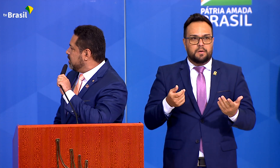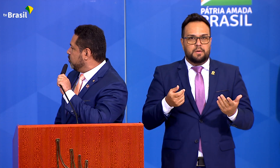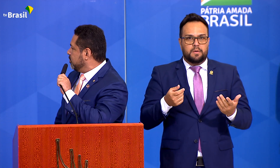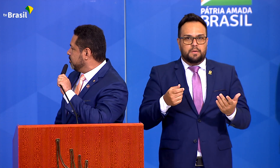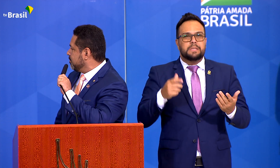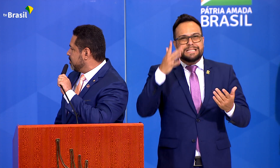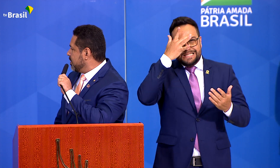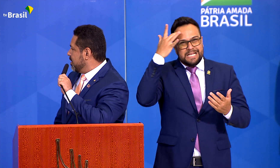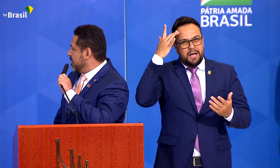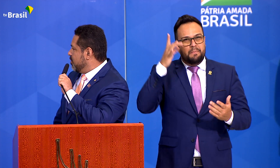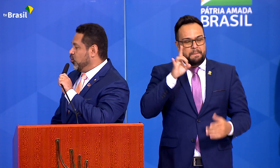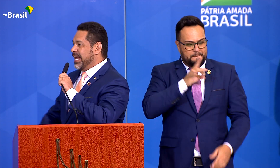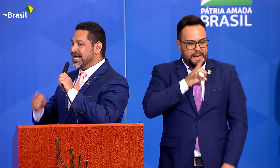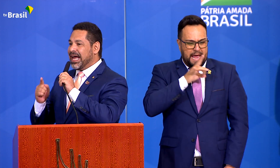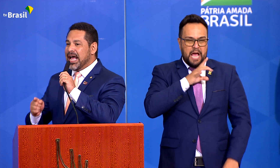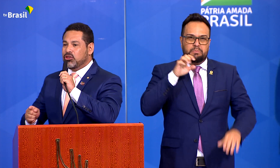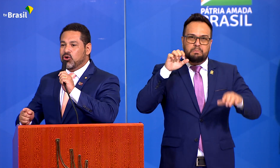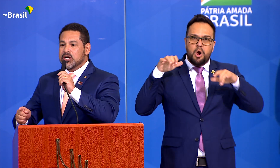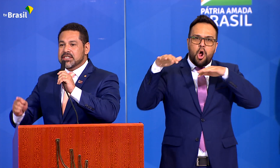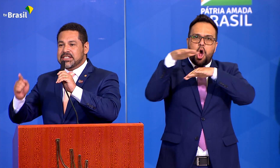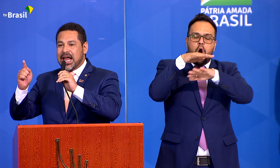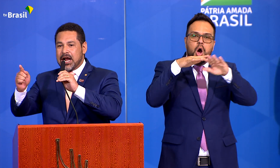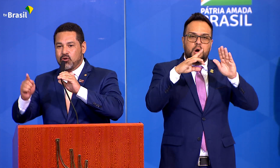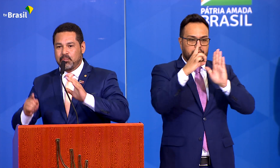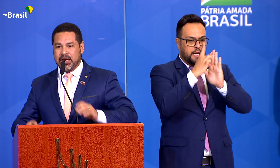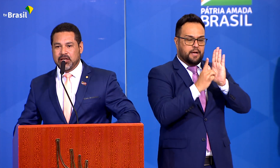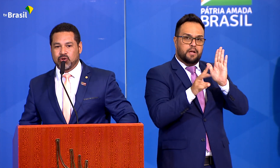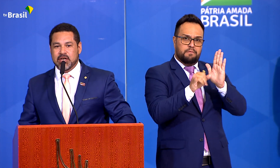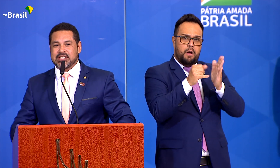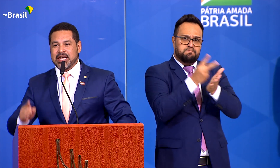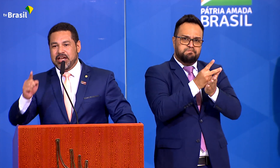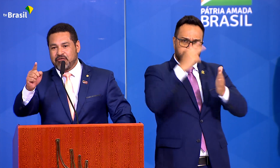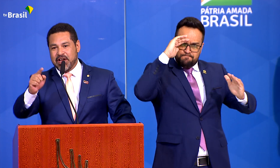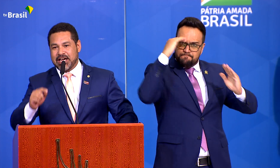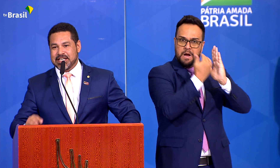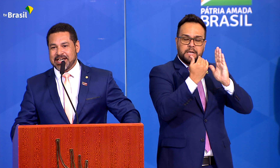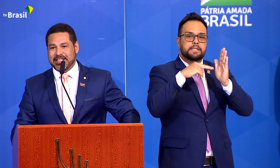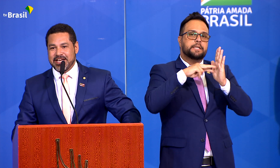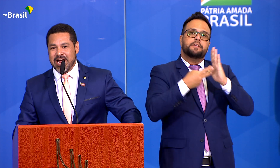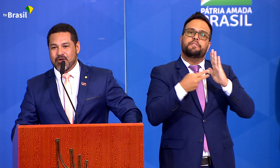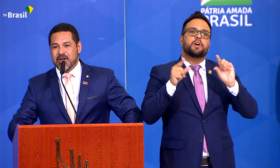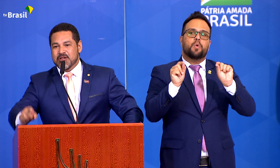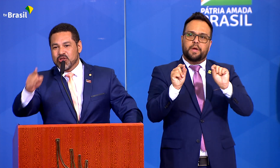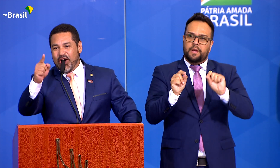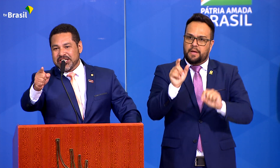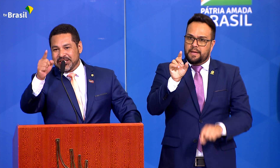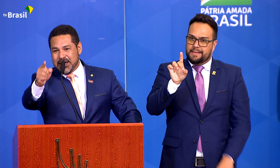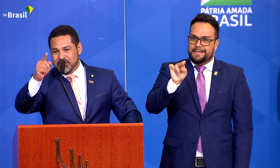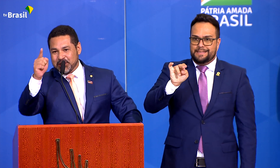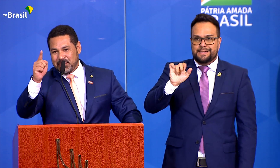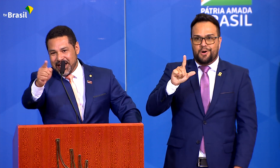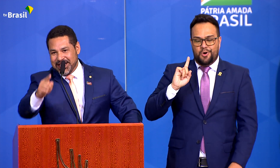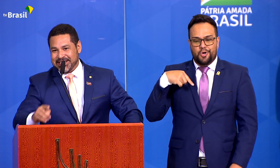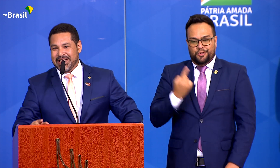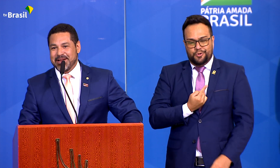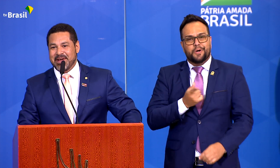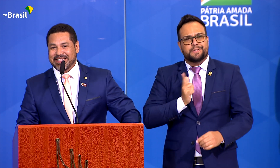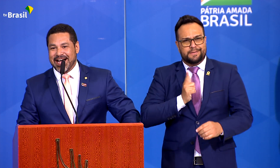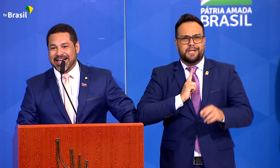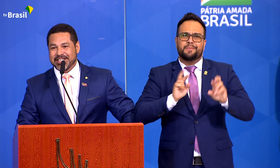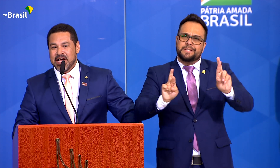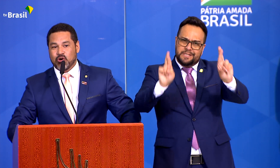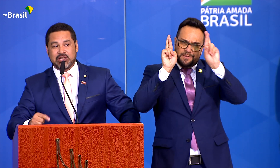Sombrio do medo o decreto será cumprido significa dizer Daniel nós temos